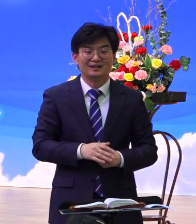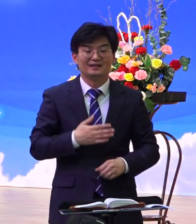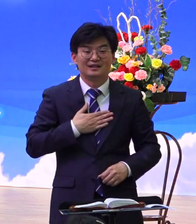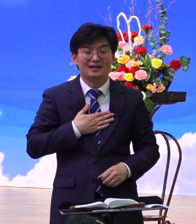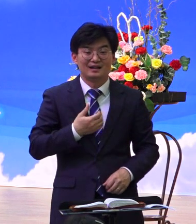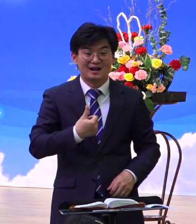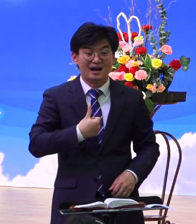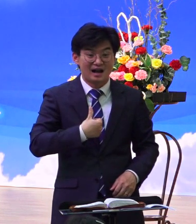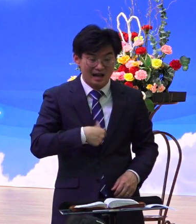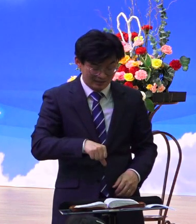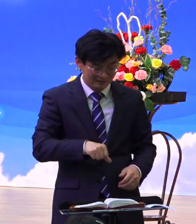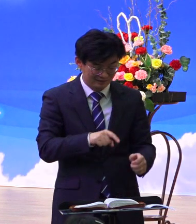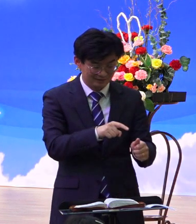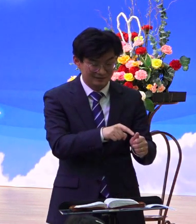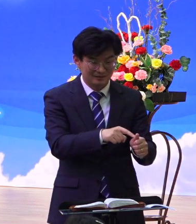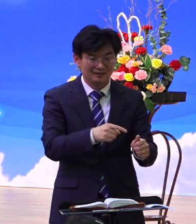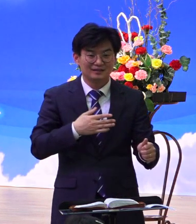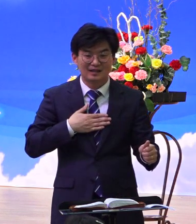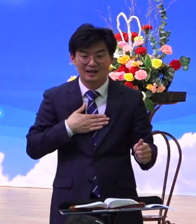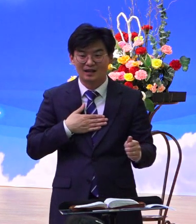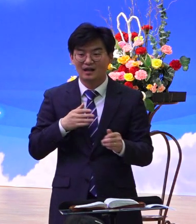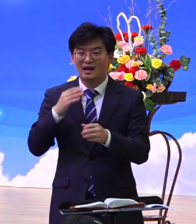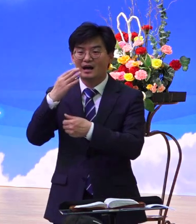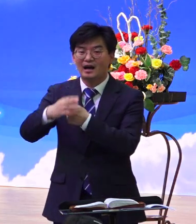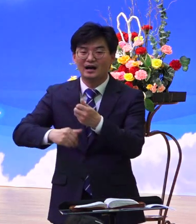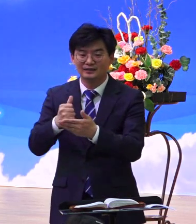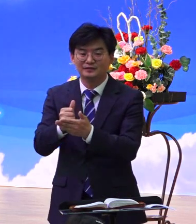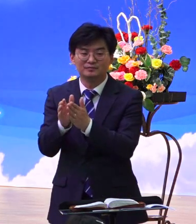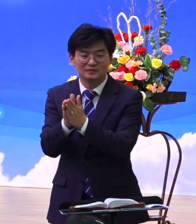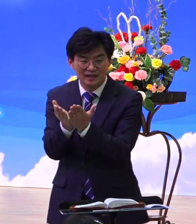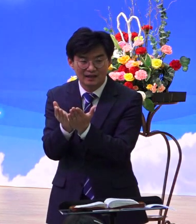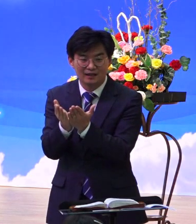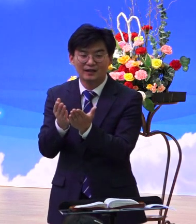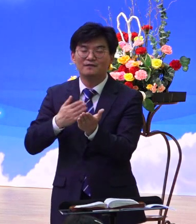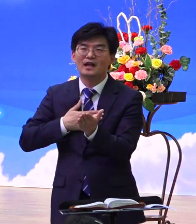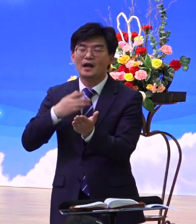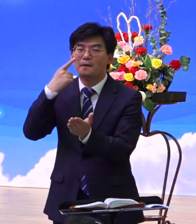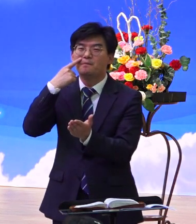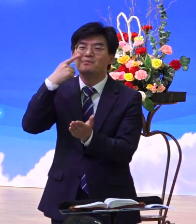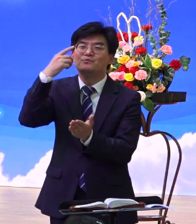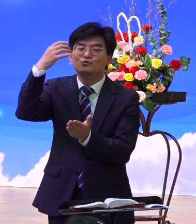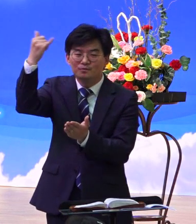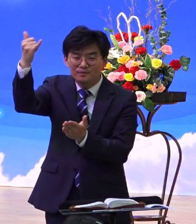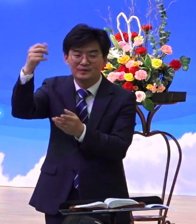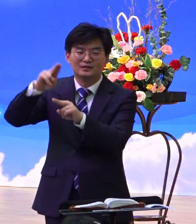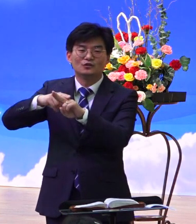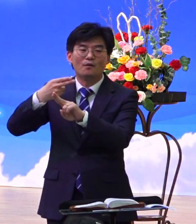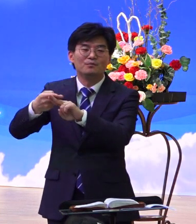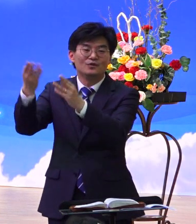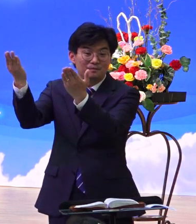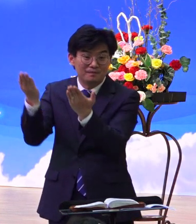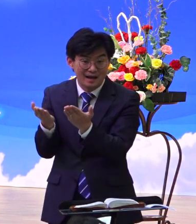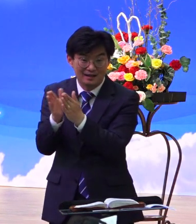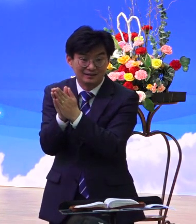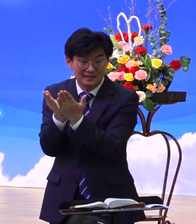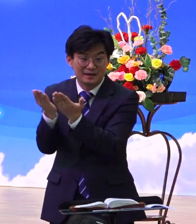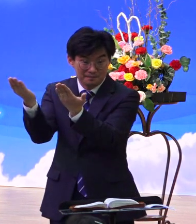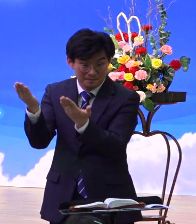성경책을 주면서, 이 성경책은 나의 부모님께 받은 책이다. 내가 여러 번 읽어 많이 낡았지만 우리